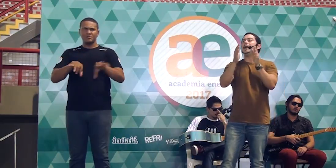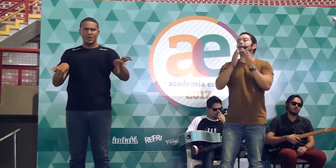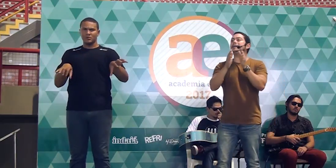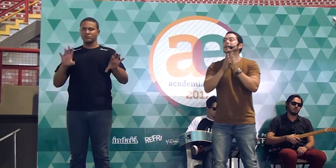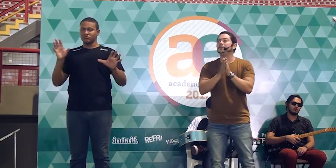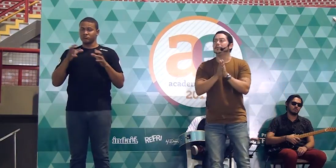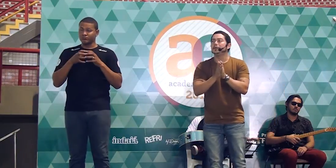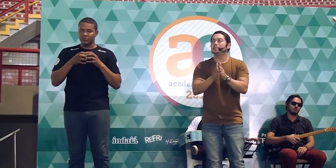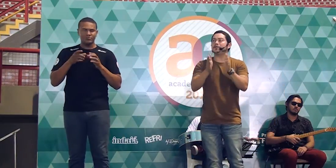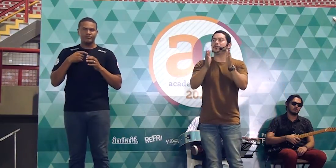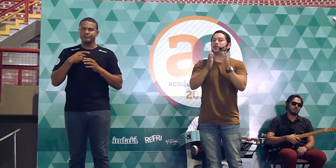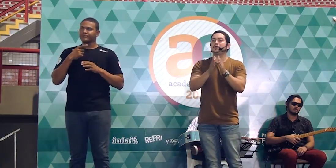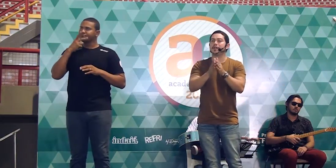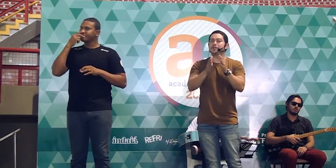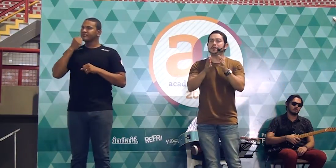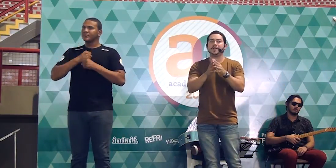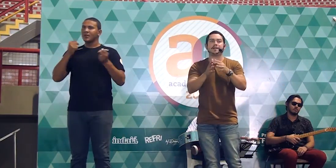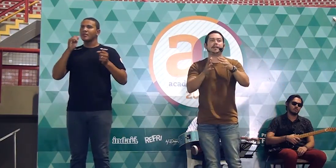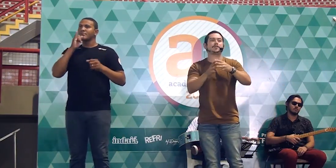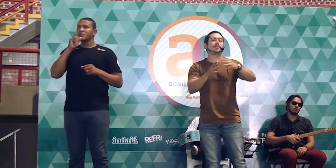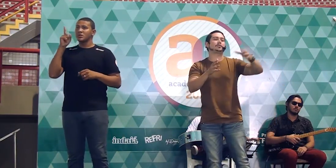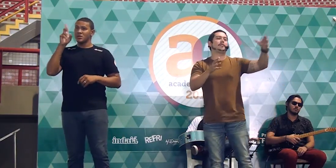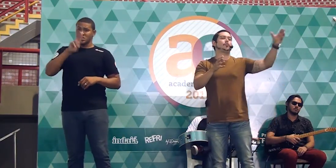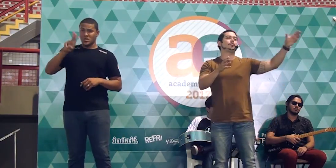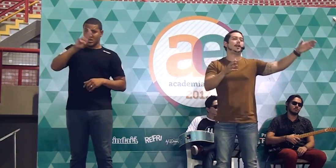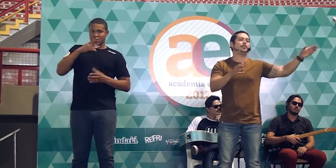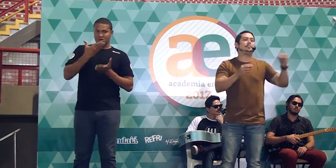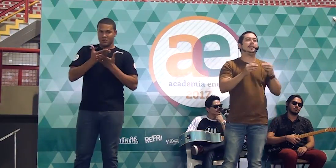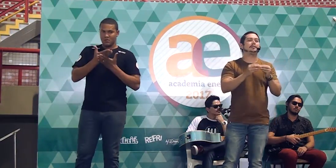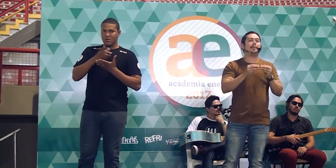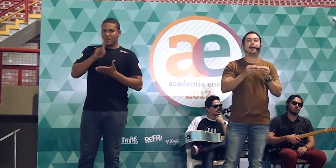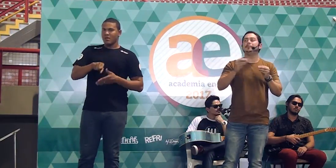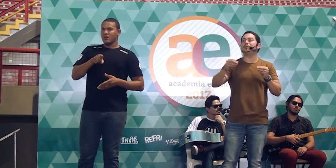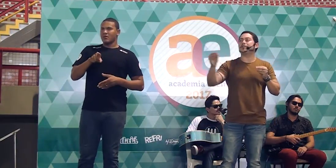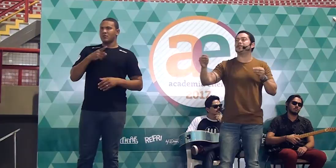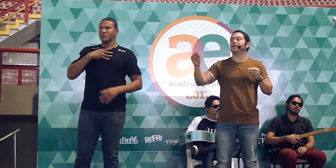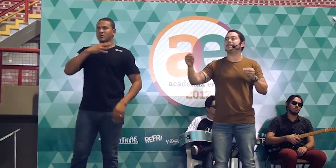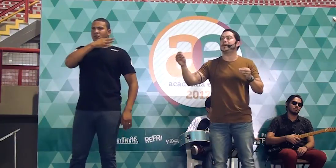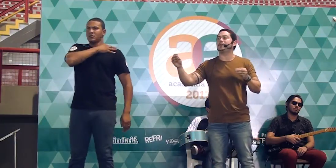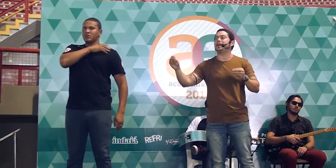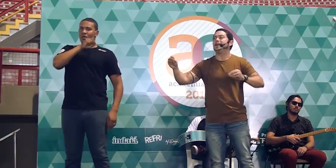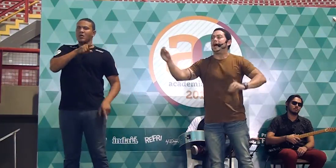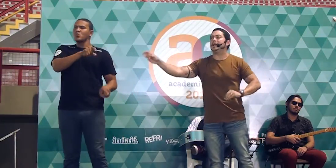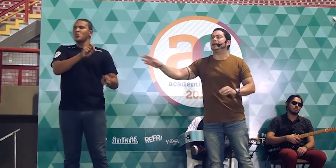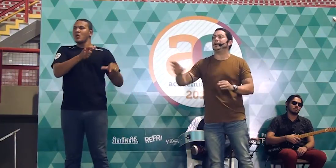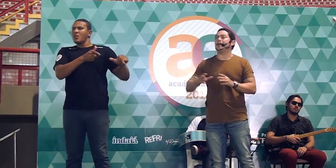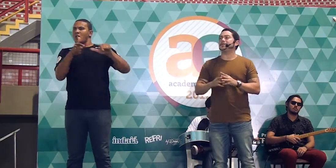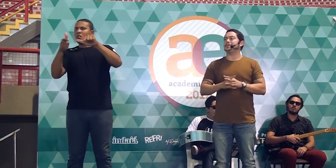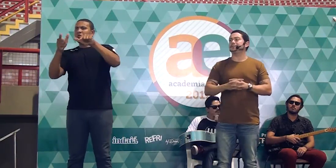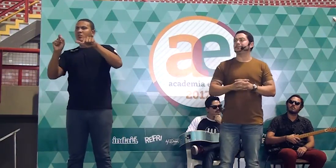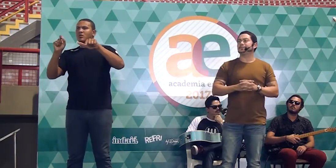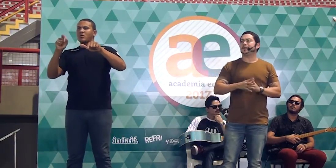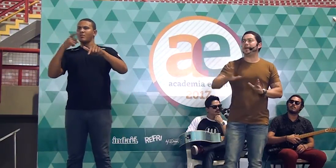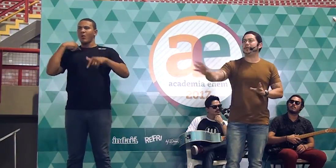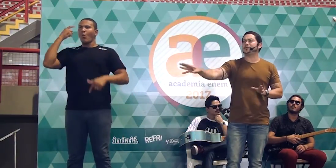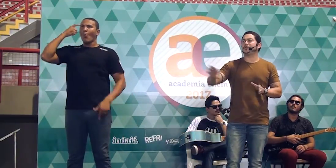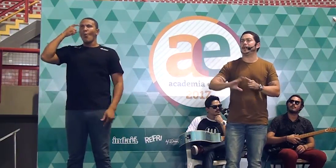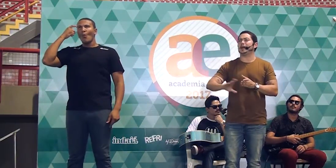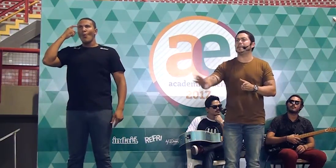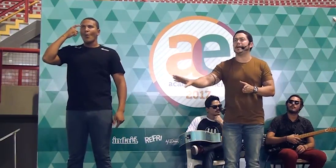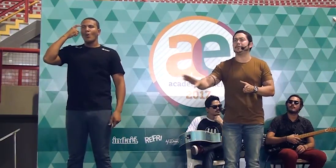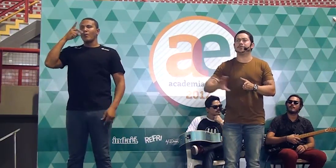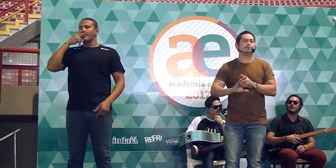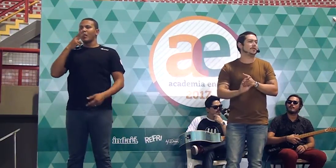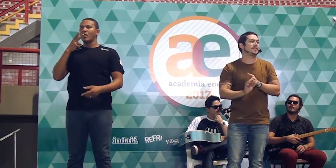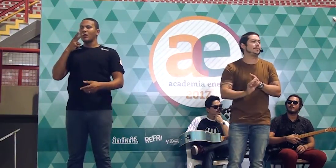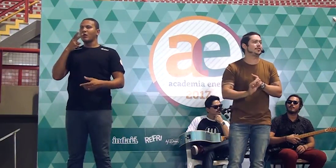acontecia? Era incrível. Mas os estudantes universitários que lutavam contra o regime militar, para muita gente eles eram o quê? Alienados.